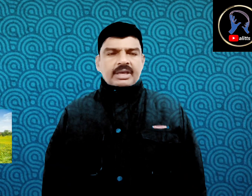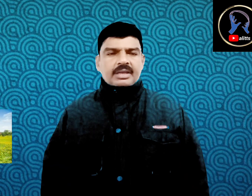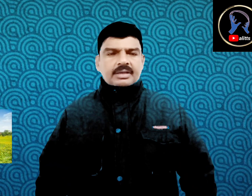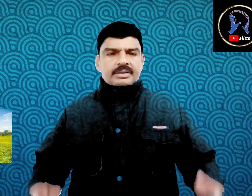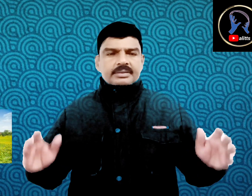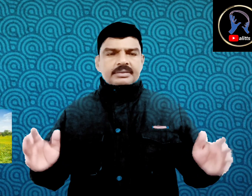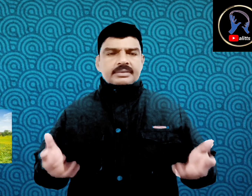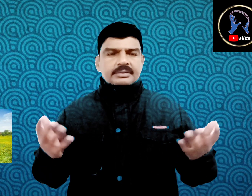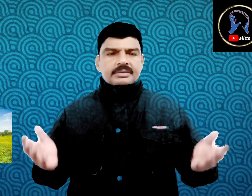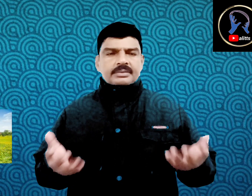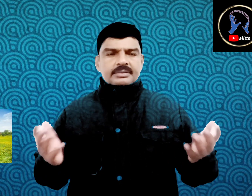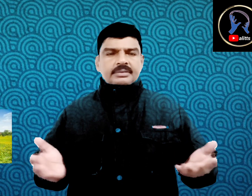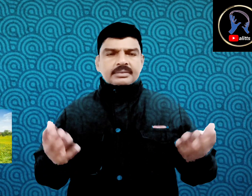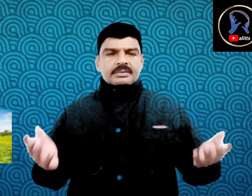खेलना